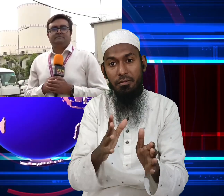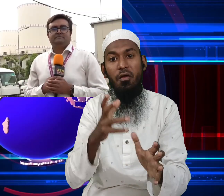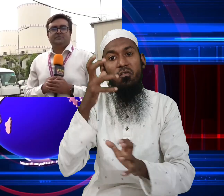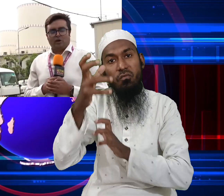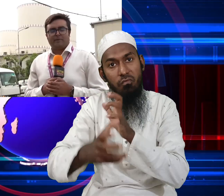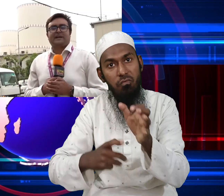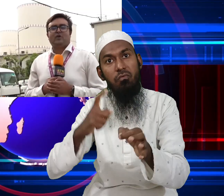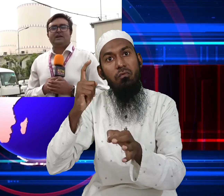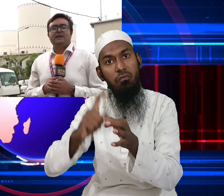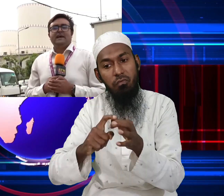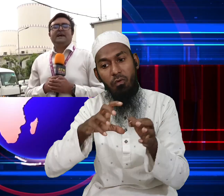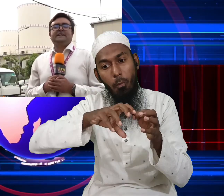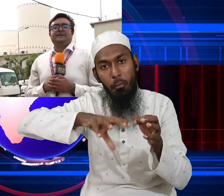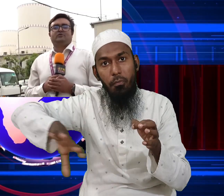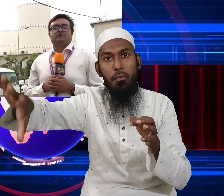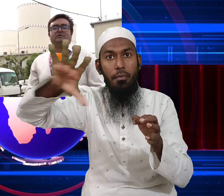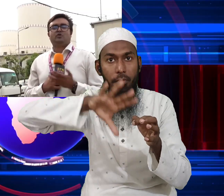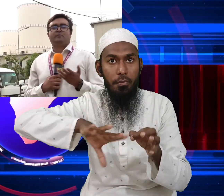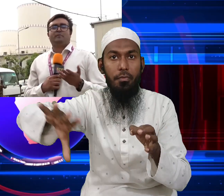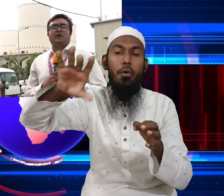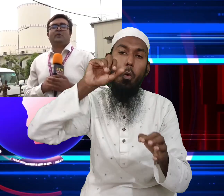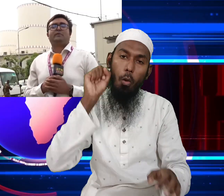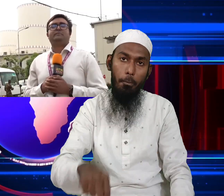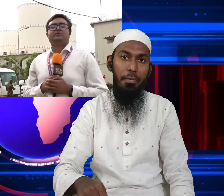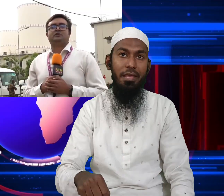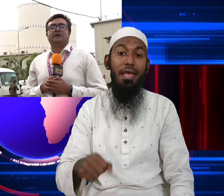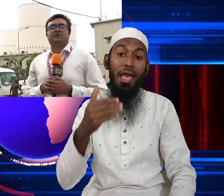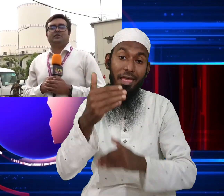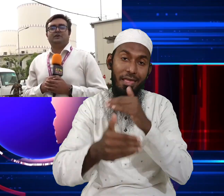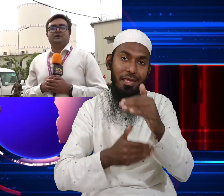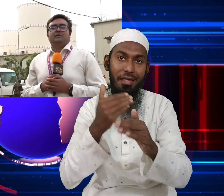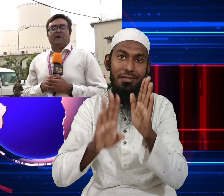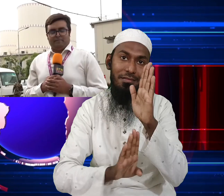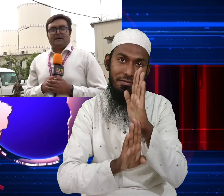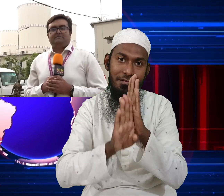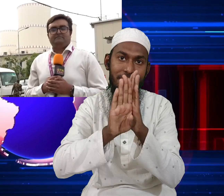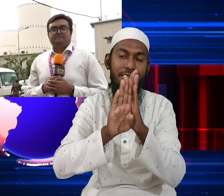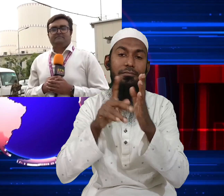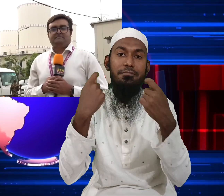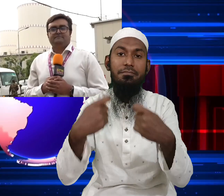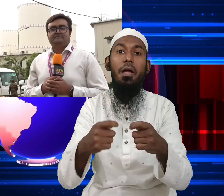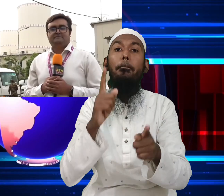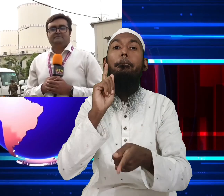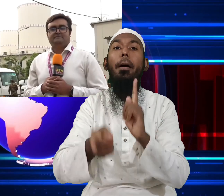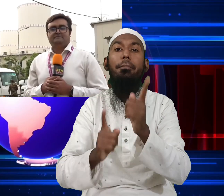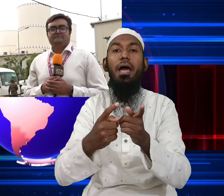সমৃদ্ধি। সম্রাট আনোয়ার, 18 নিউজ, রূপপুর পারমাণবিক বিদ্যুৎ কেন্দ্র, পাবনা।